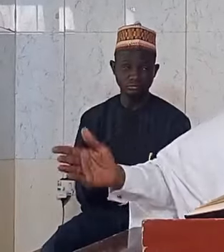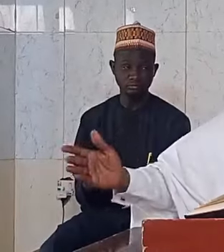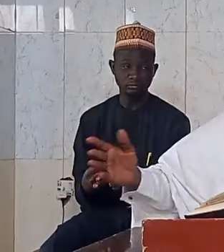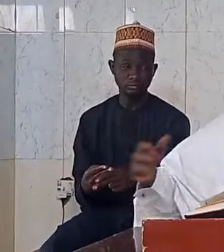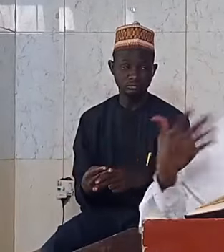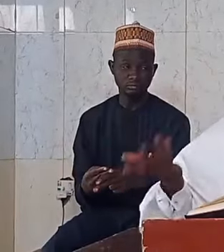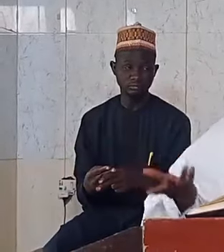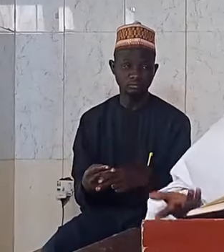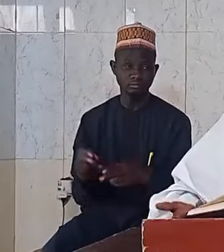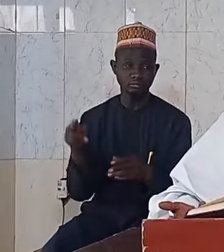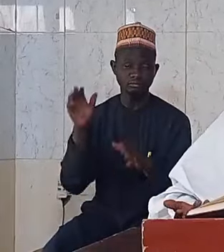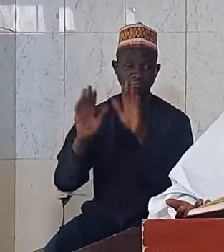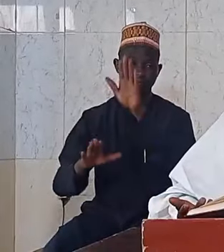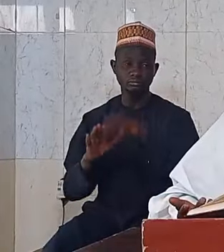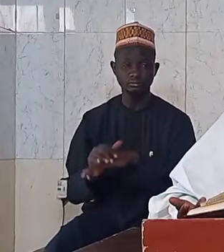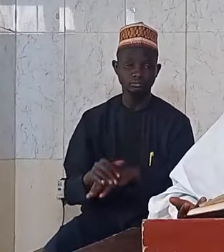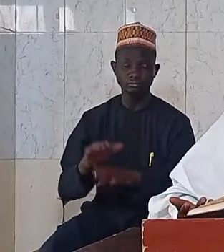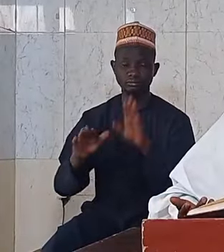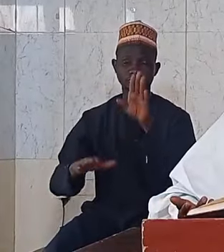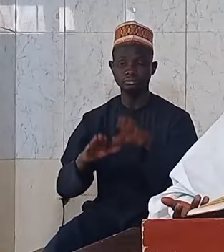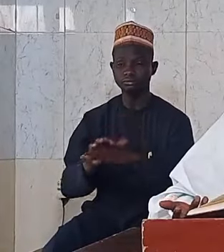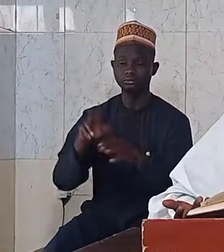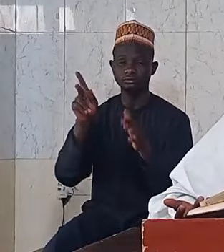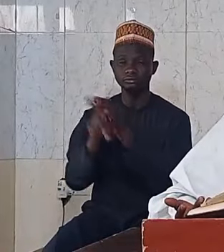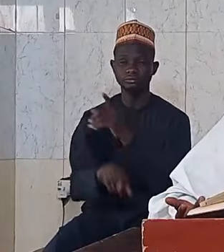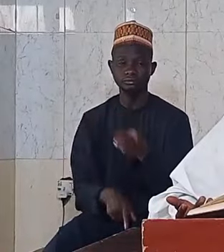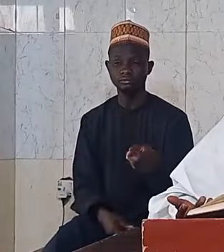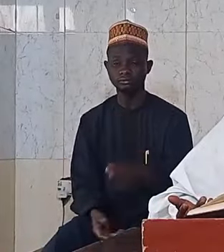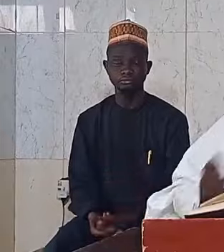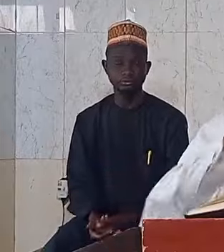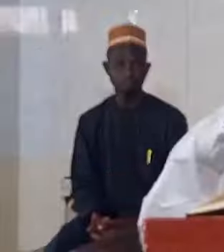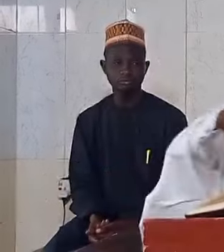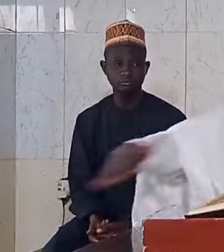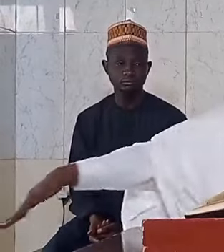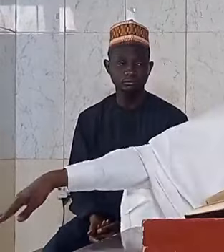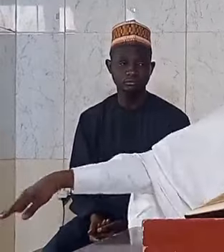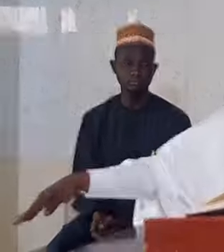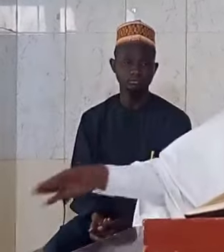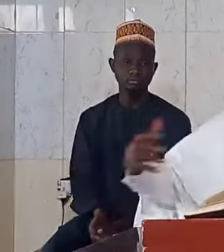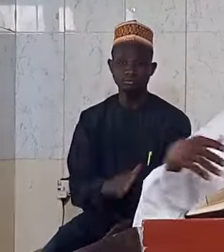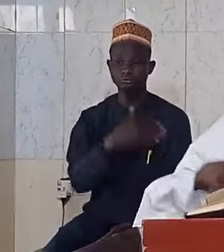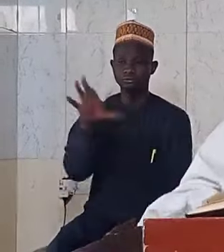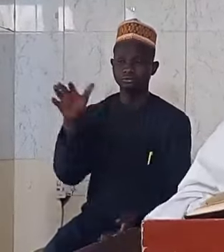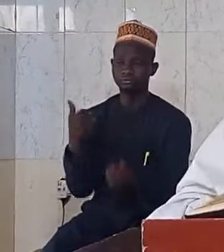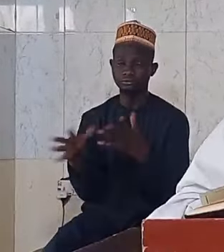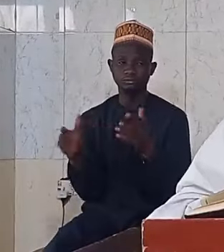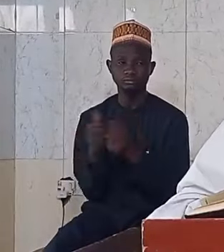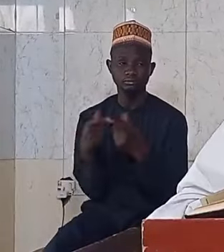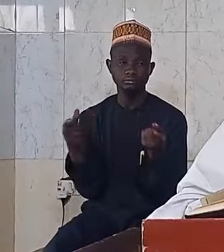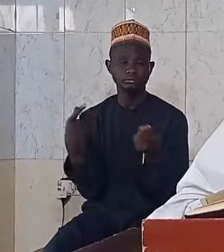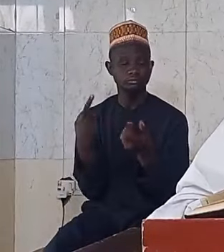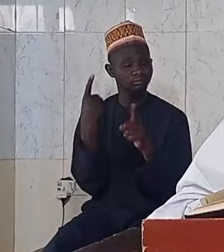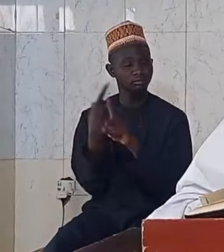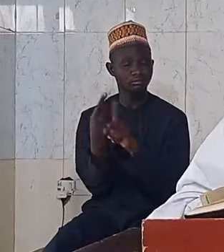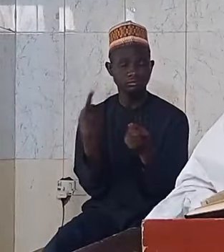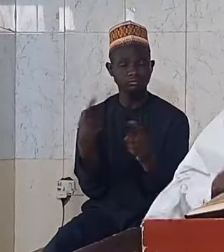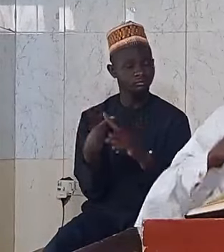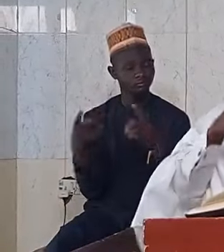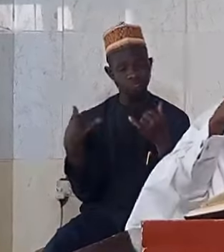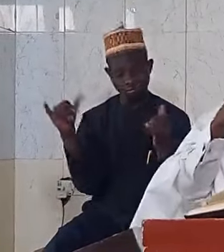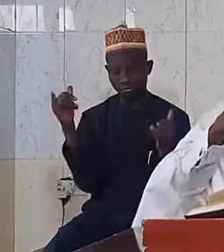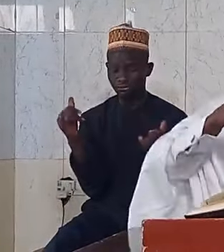kafa mutumin da yake kan kafarsa wa zai hara ainihin da nan za a yi haka kawai ya faɗi haka ne to amma